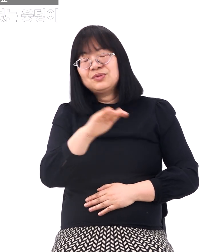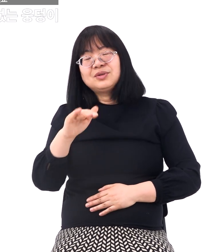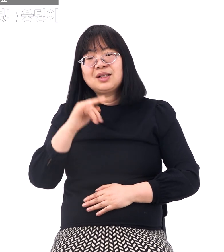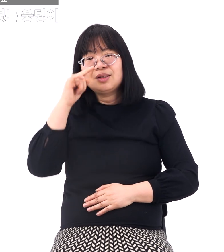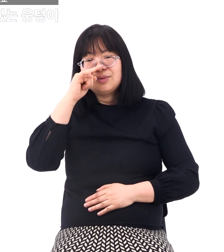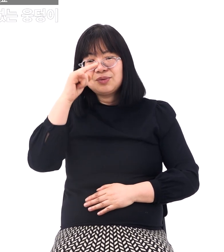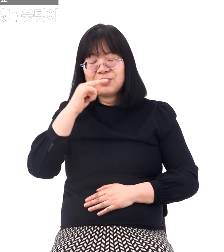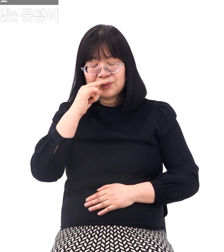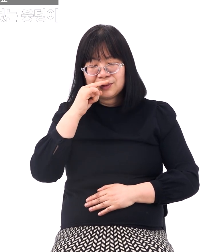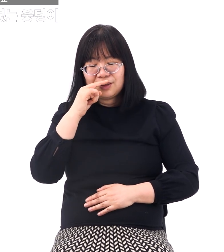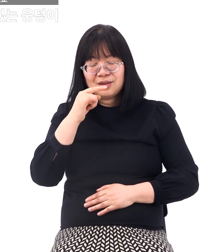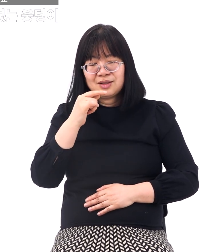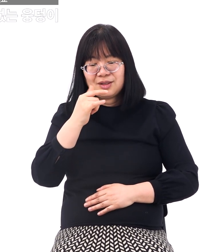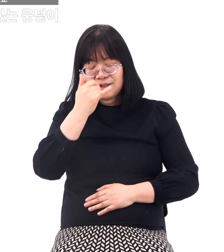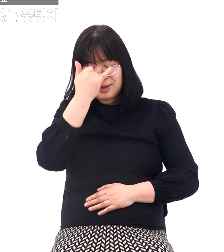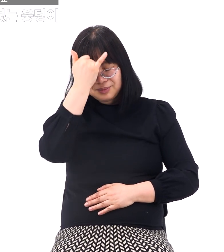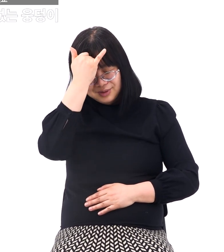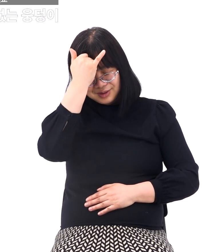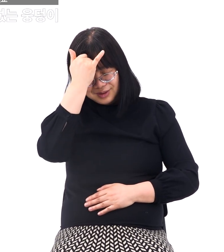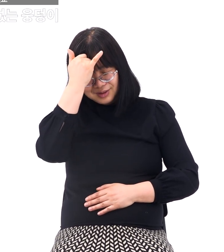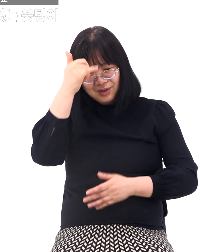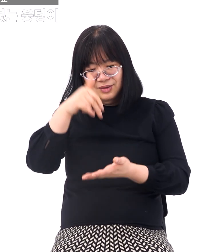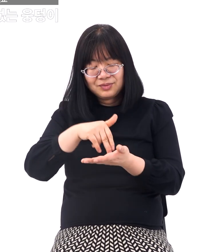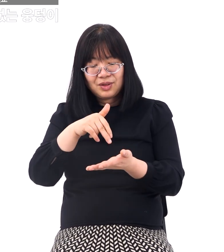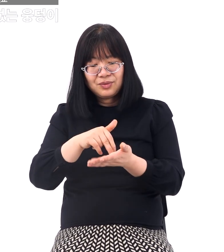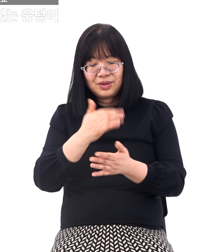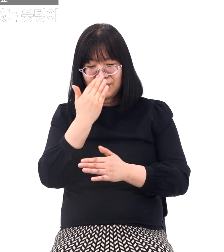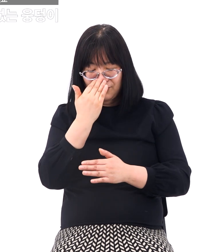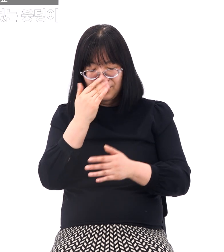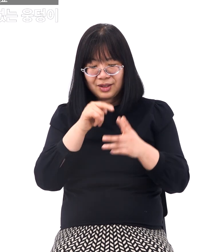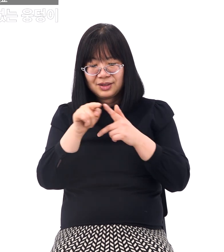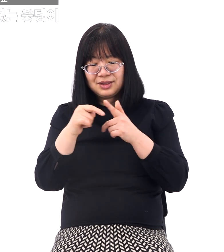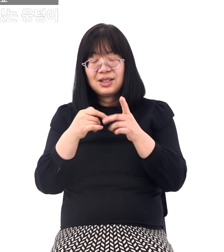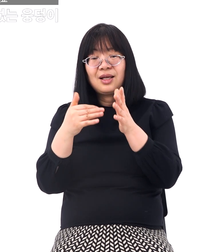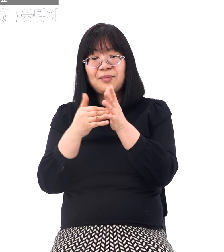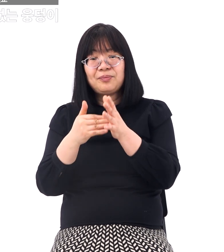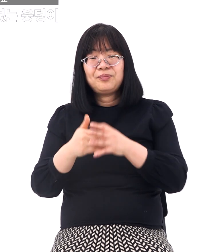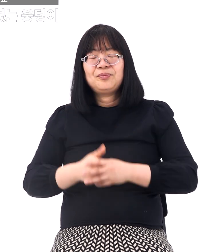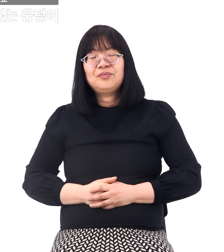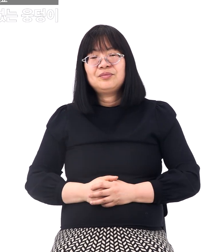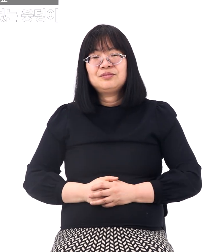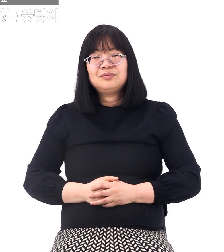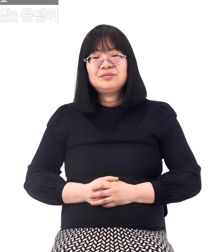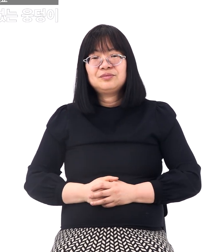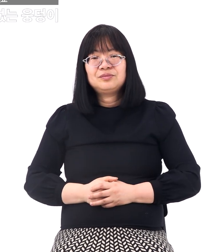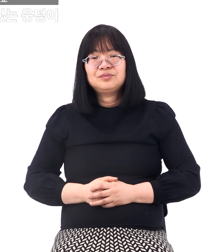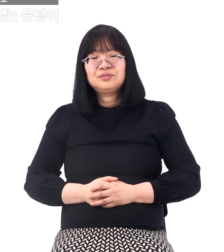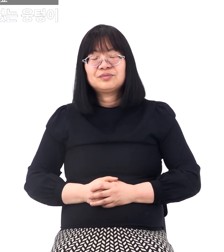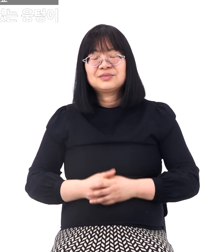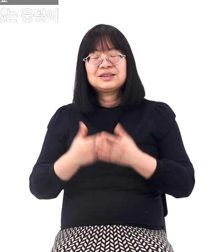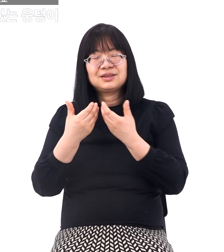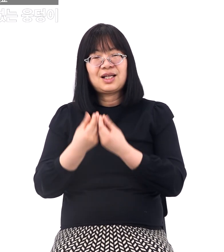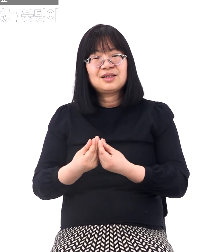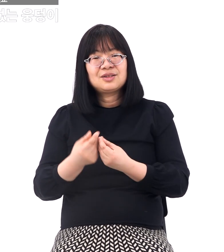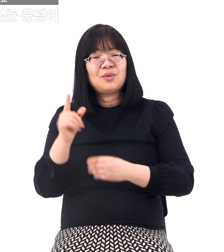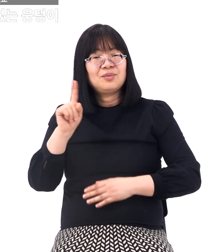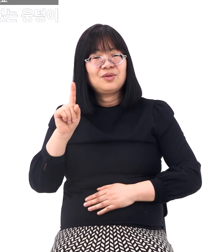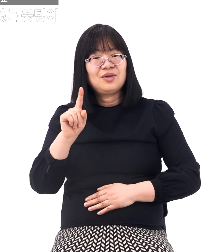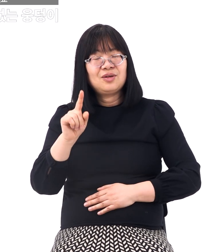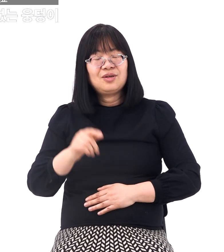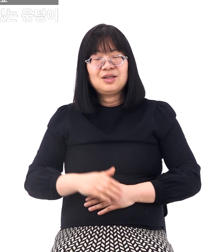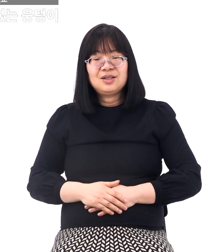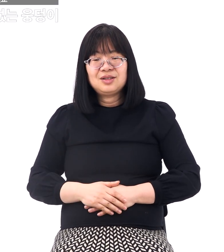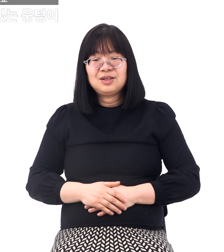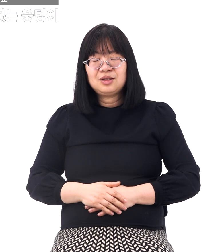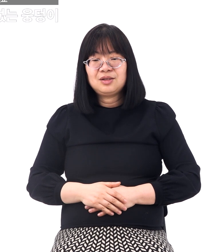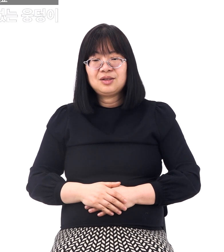동양의 미덕 개념으로 겸손을 이해하는 경우가 있습니다. 예를 들면, 아유, 전